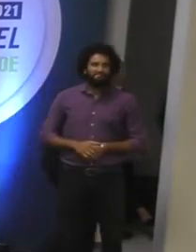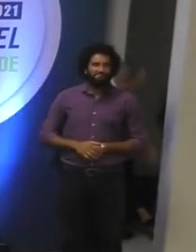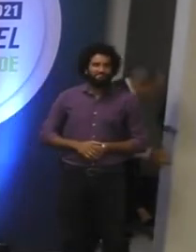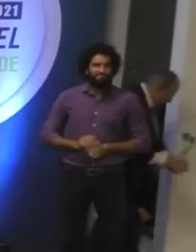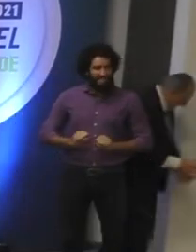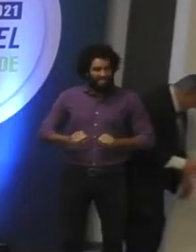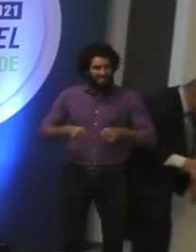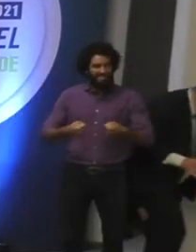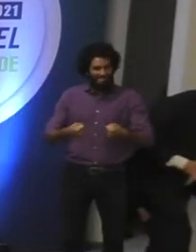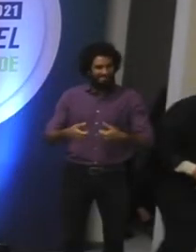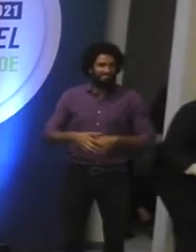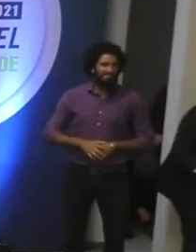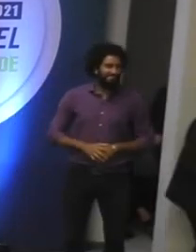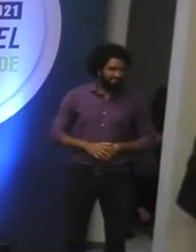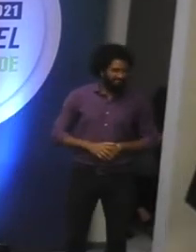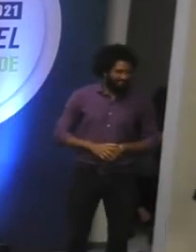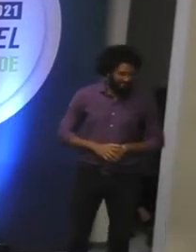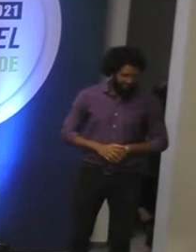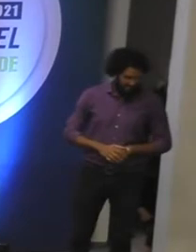vir. Parabéns.